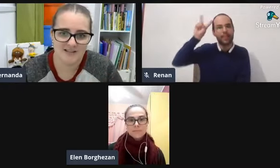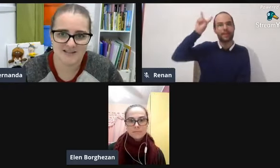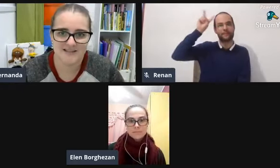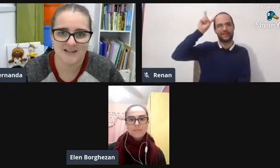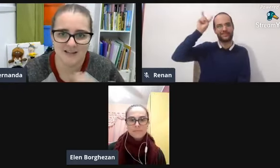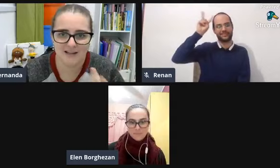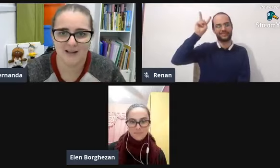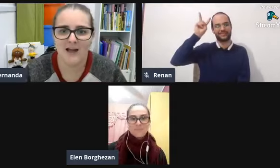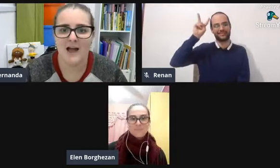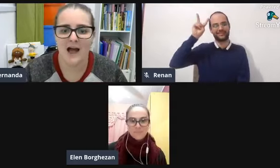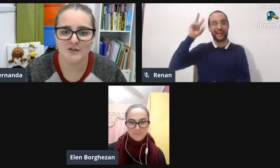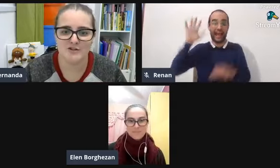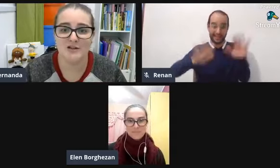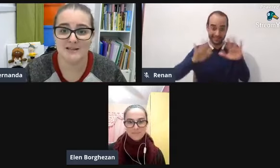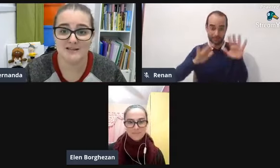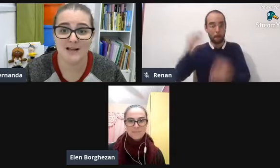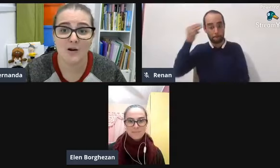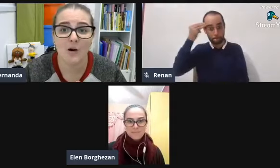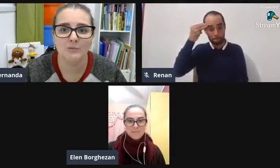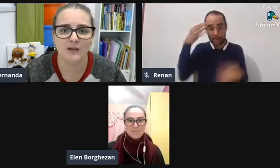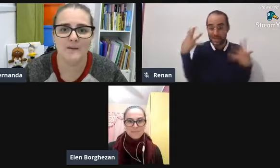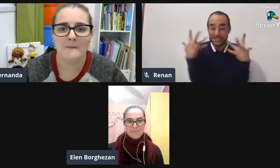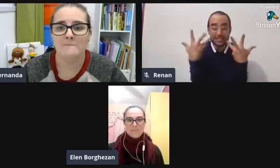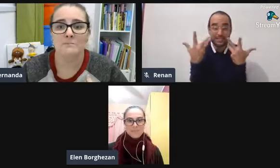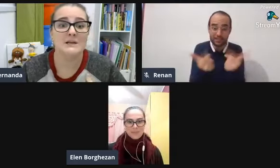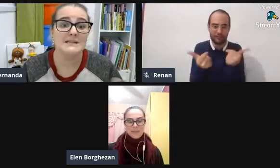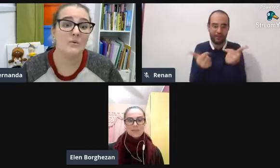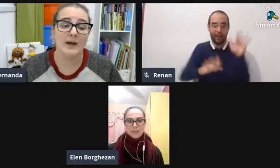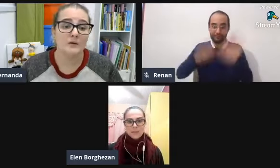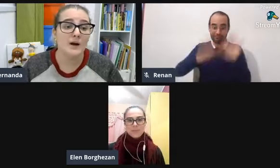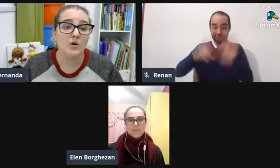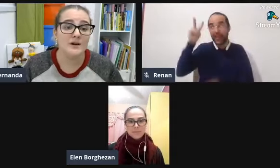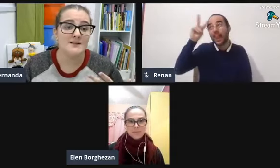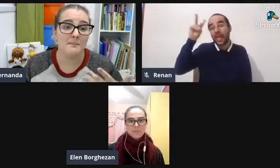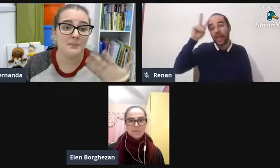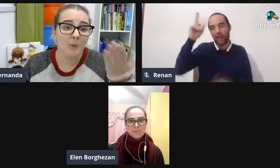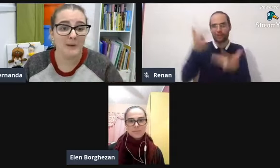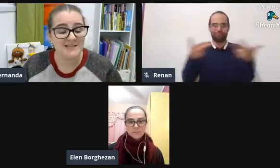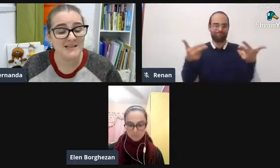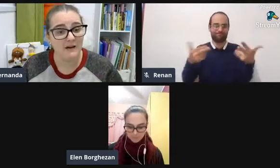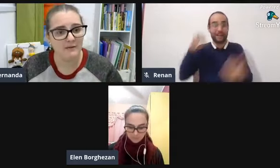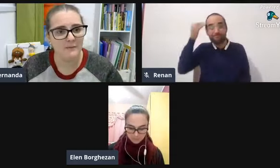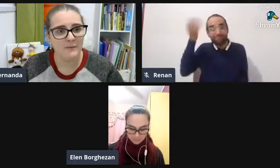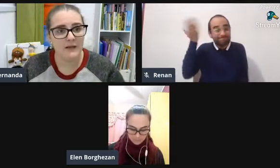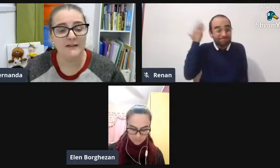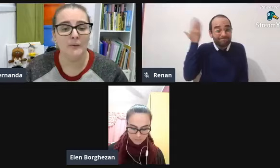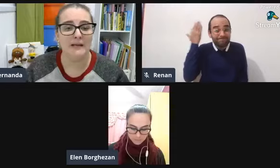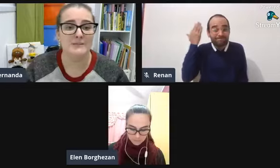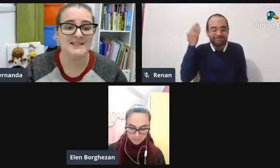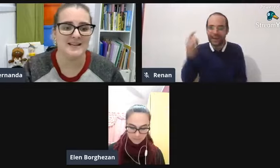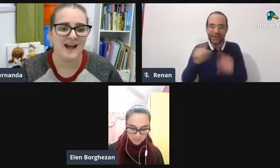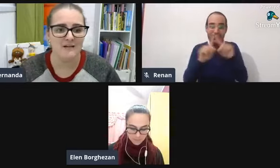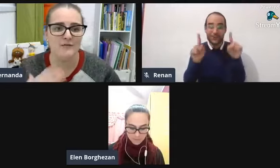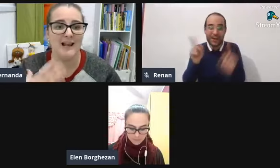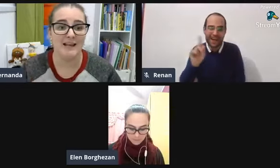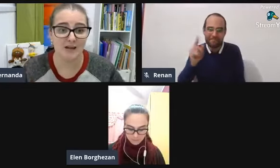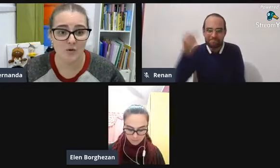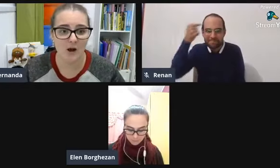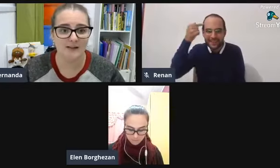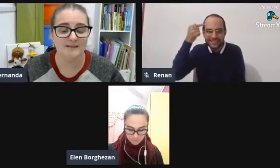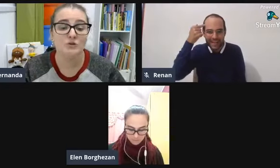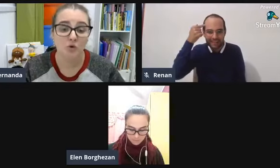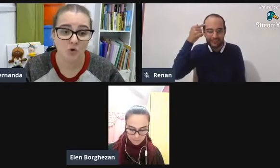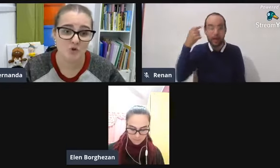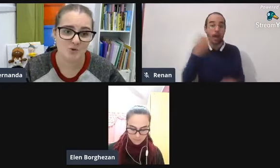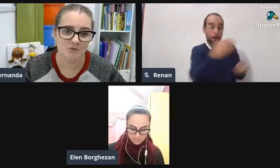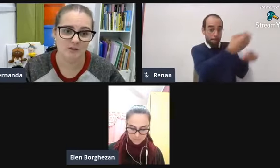resgata coisas assim que a gente nem se dá conta. Mas não era uma coisa que eu pensava. Então, ele me ensinava a